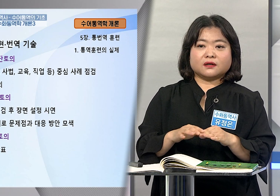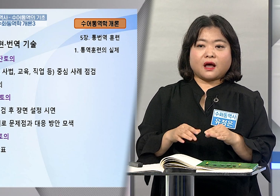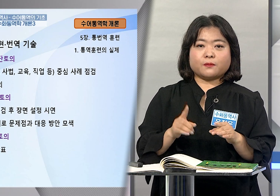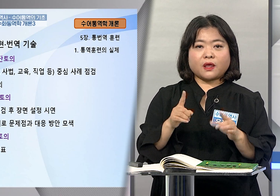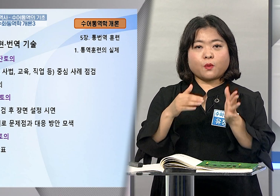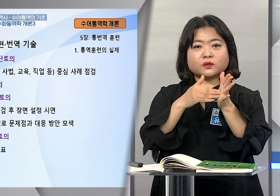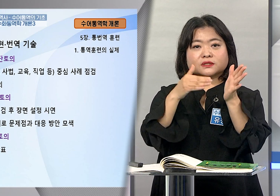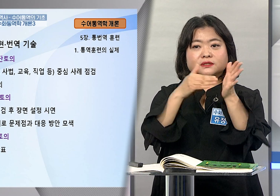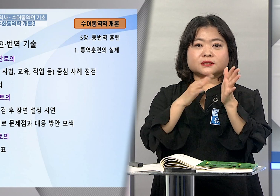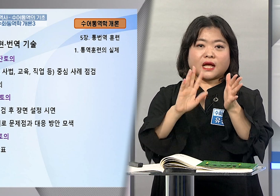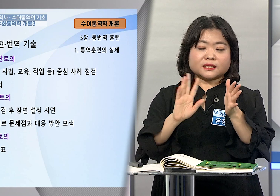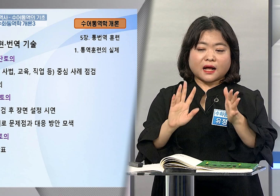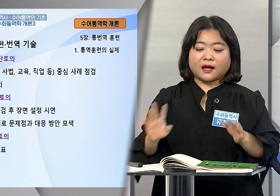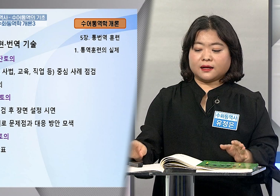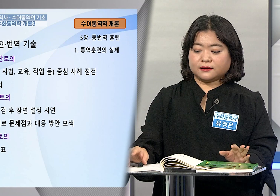한번 해보고 끝 아니라.